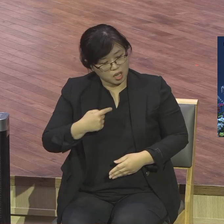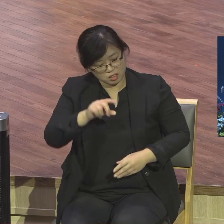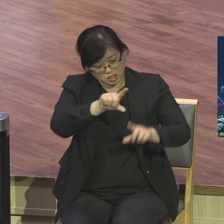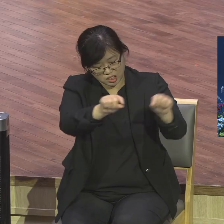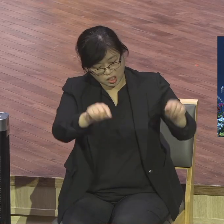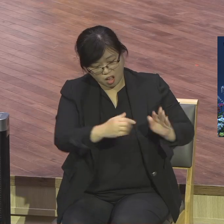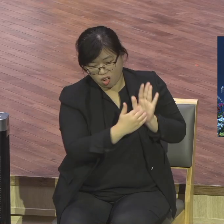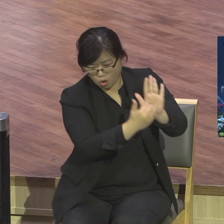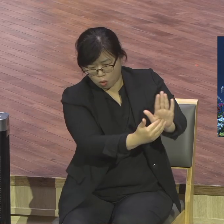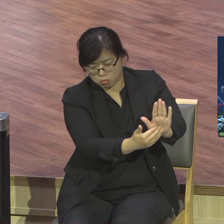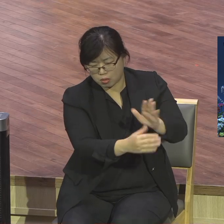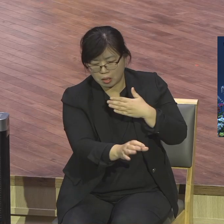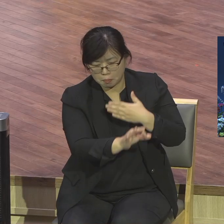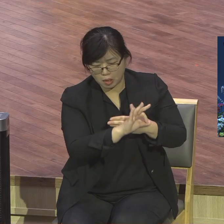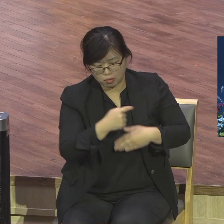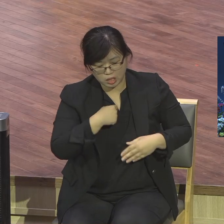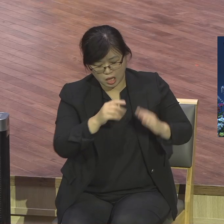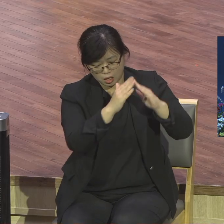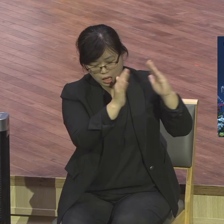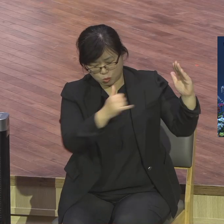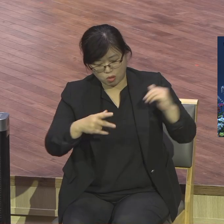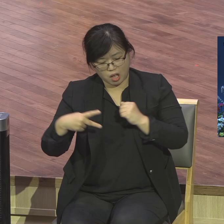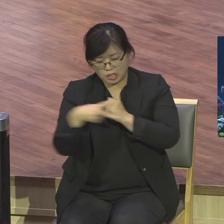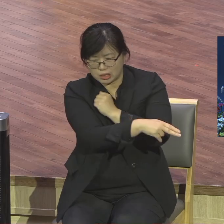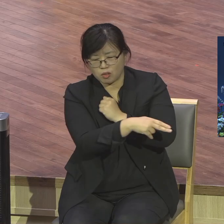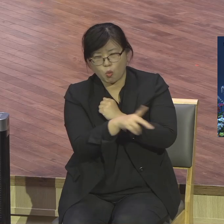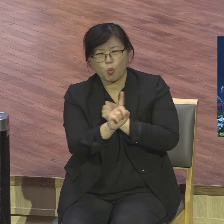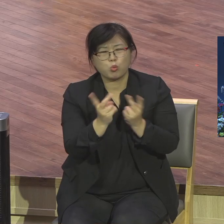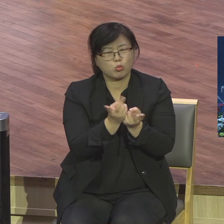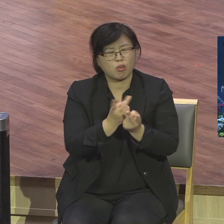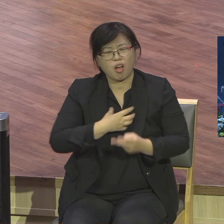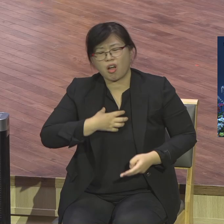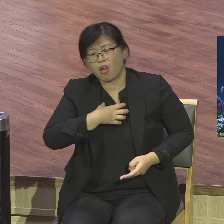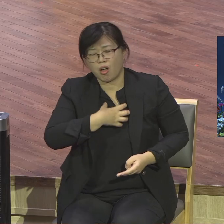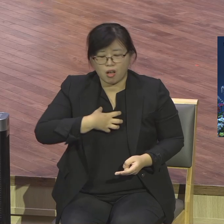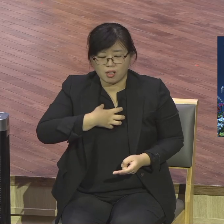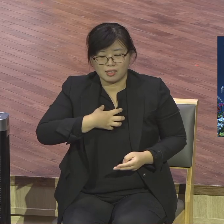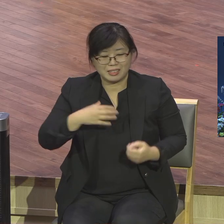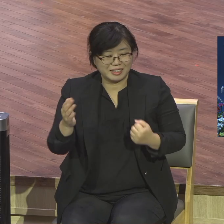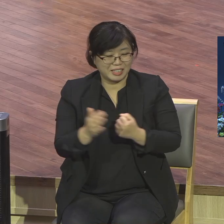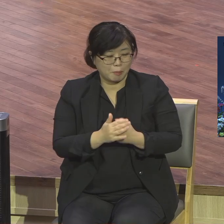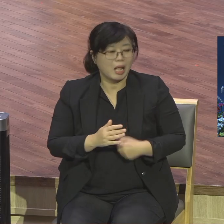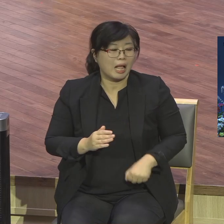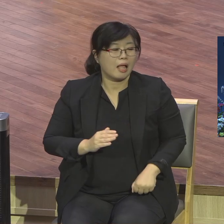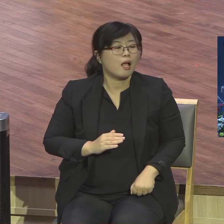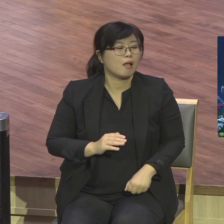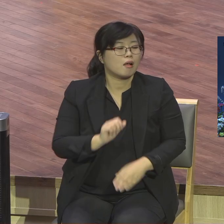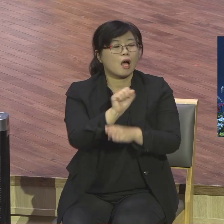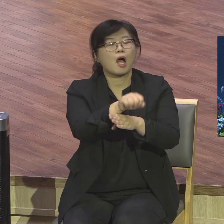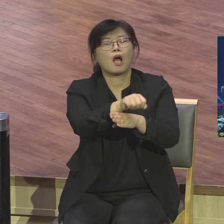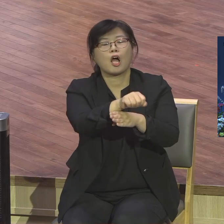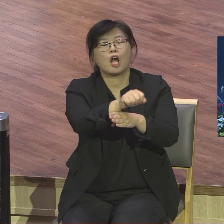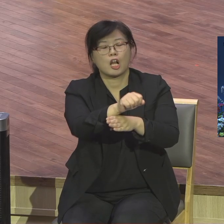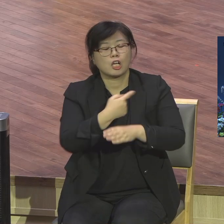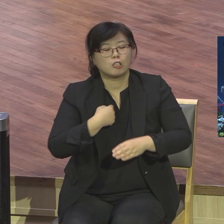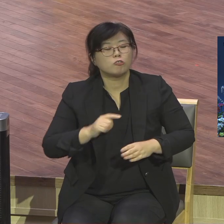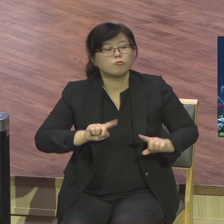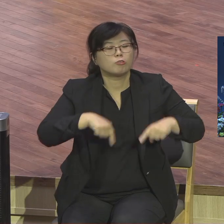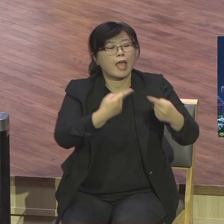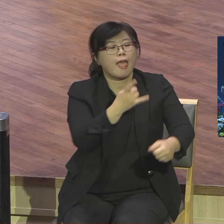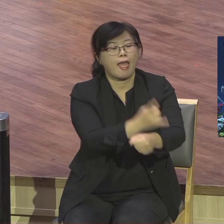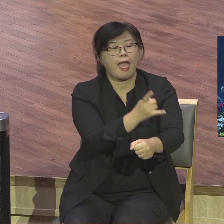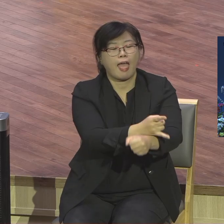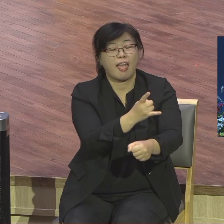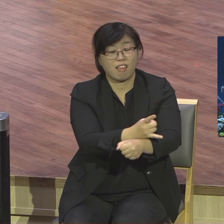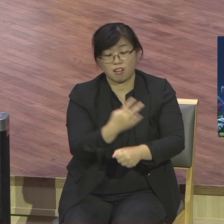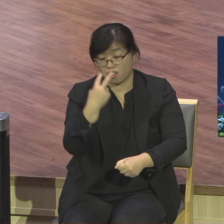또 가족 간에 의리가 끊어지는 것 같고 이래가지고 오장장하게 제사 진행 지내고